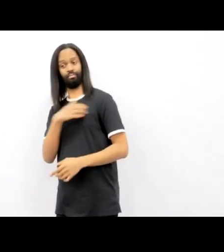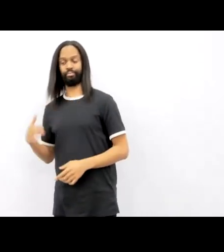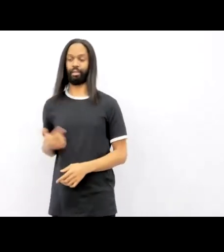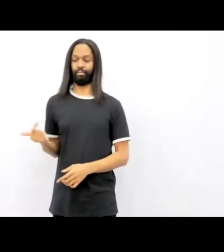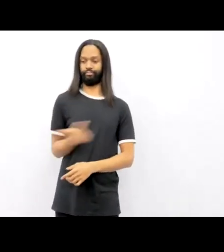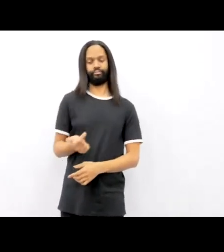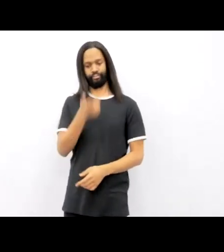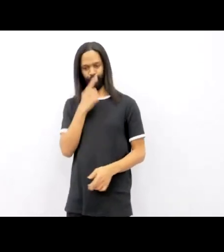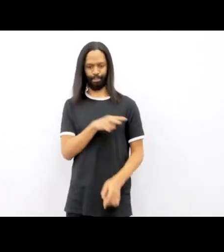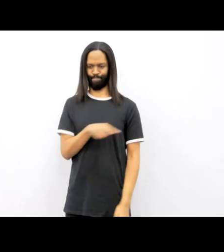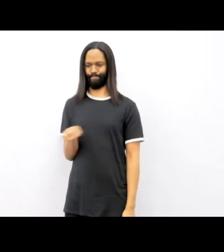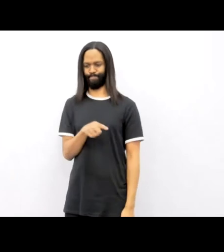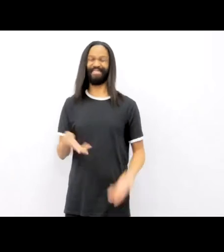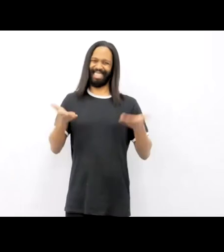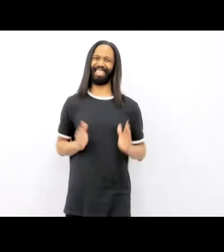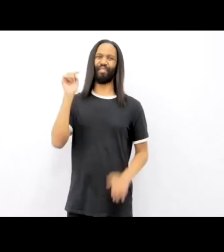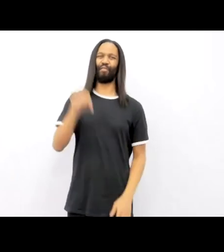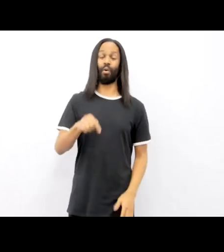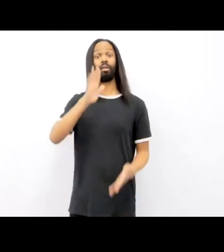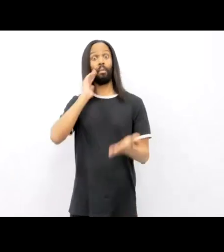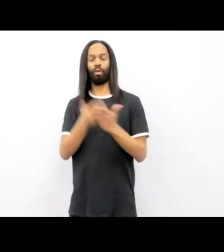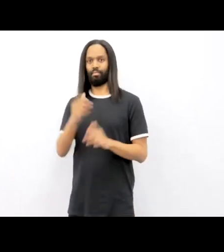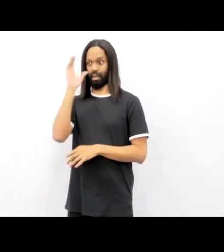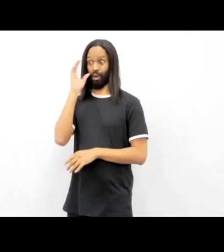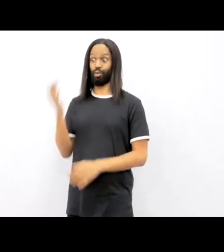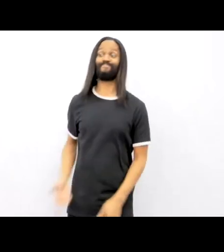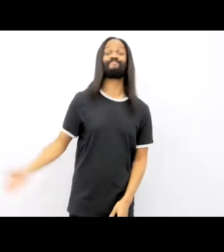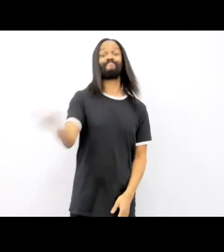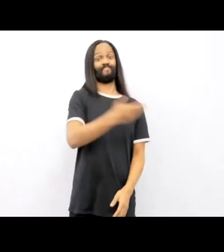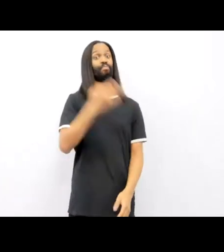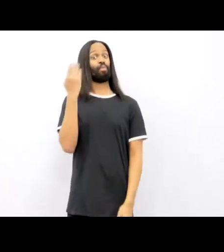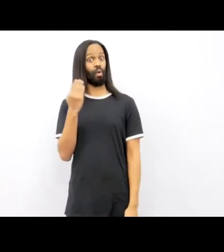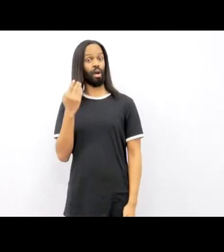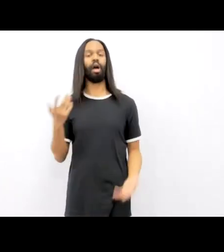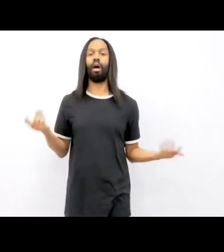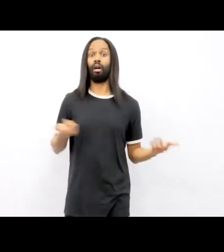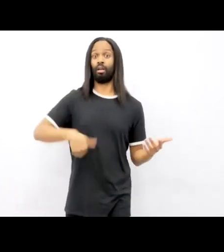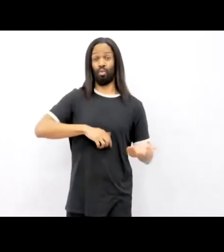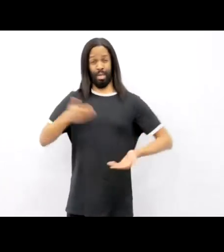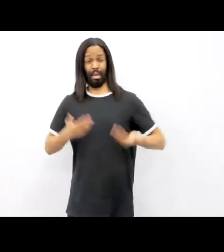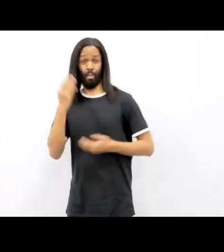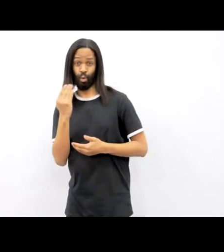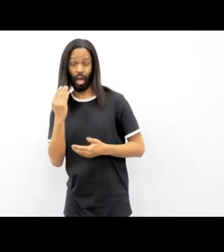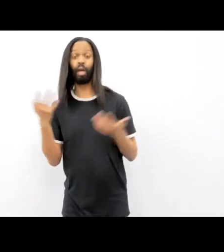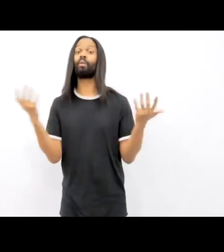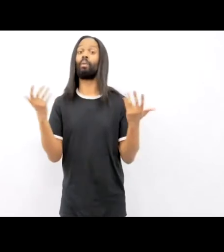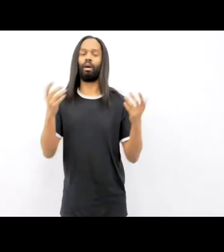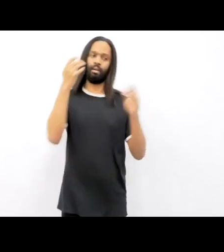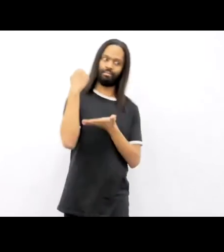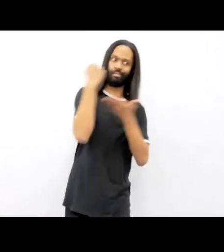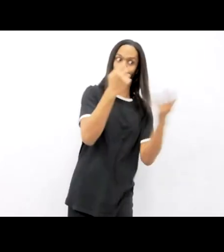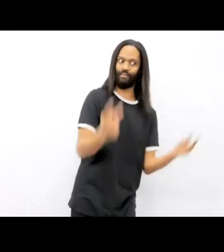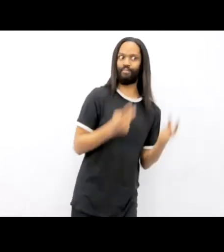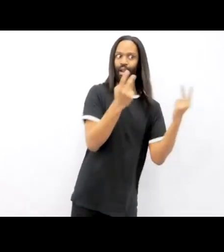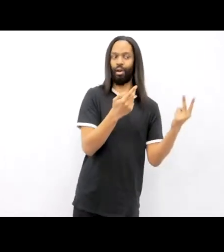la raison pour laquelle nous avons besoin de vous entendre. Il faudra que nous trouvons cet équilibre entre valorisation patrimoniale, qui d'ailleurs se poursuivra, puisque